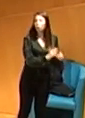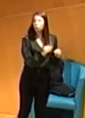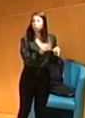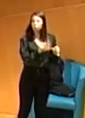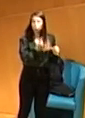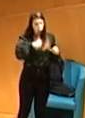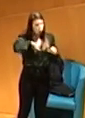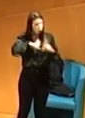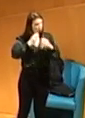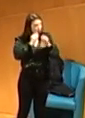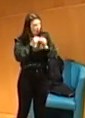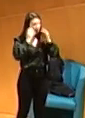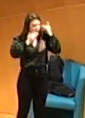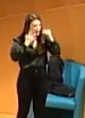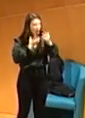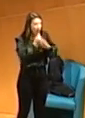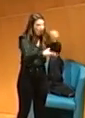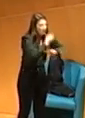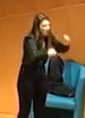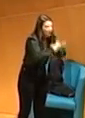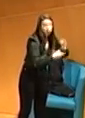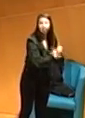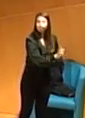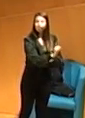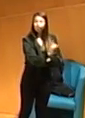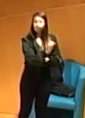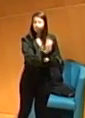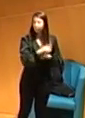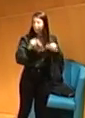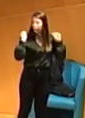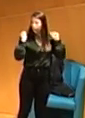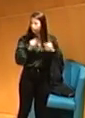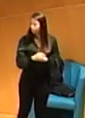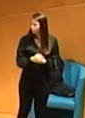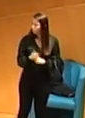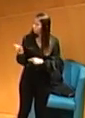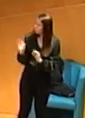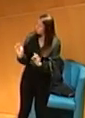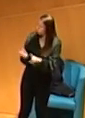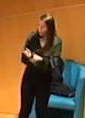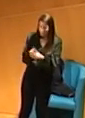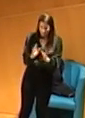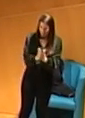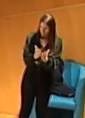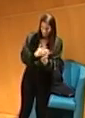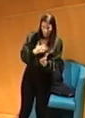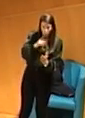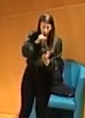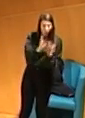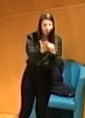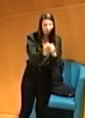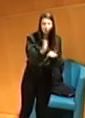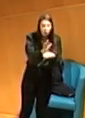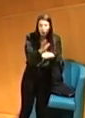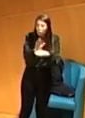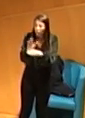envahis de nos propres soucis. Alors après, ce qu'il y a de bien dans ce livre, c'est qu'on apprend à se connaître à travers les différents témoignages.